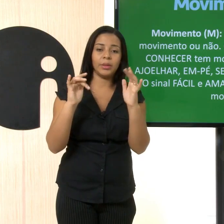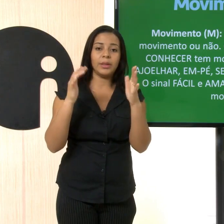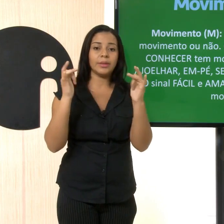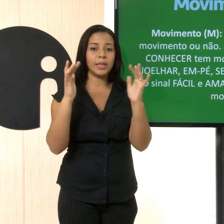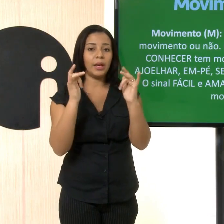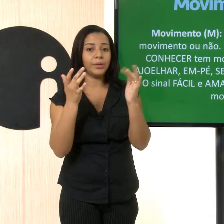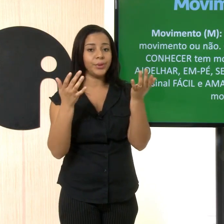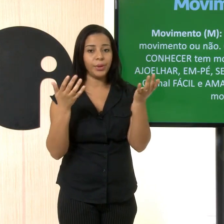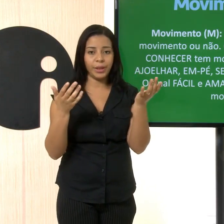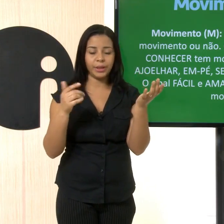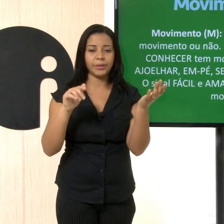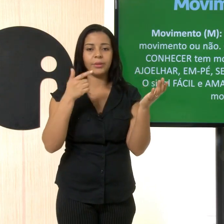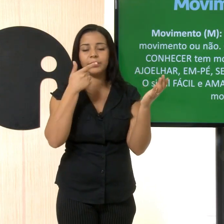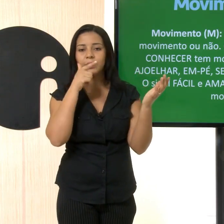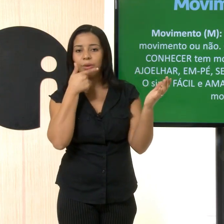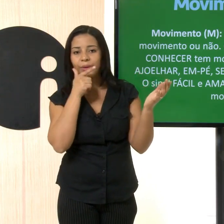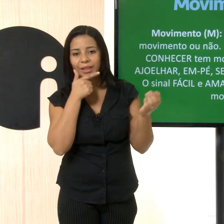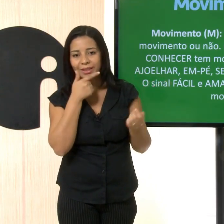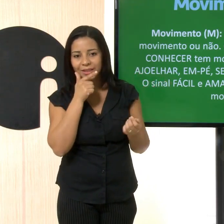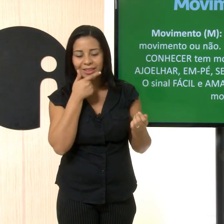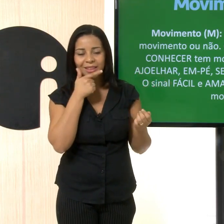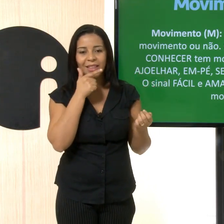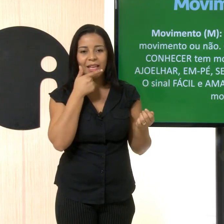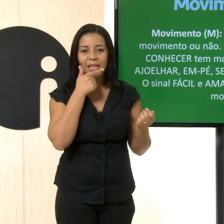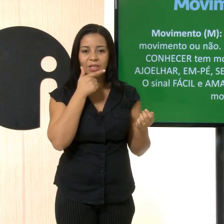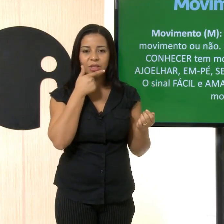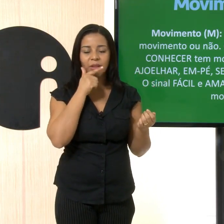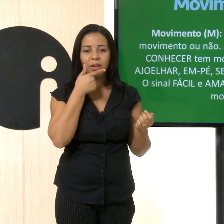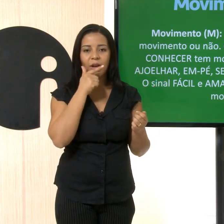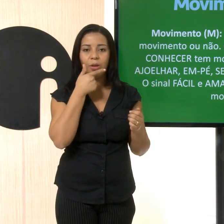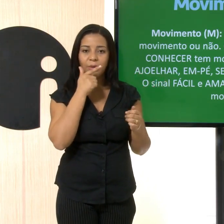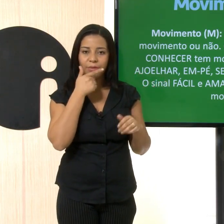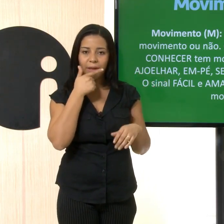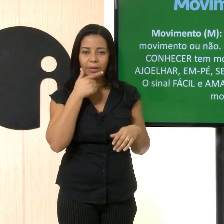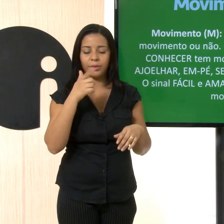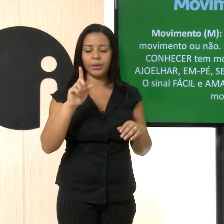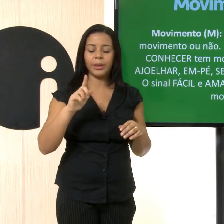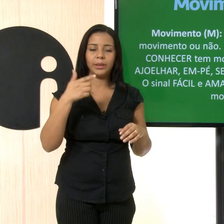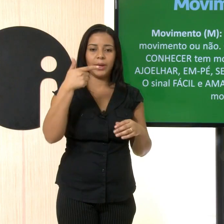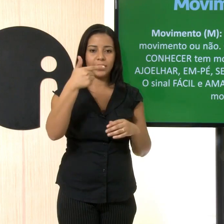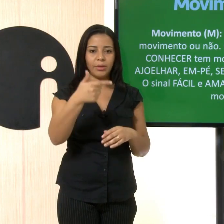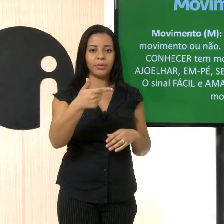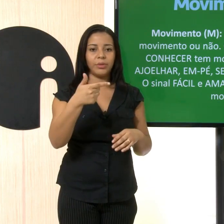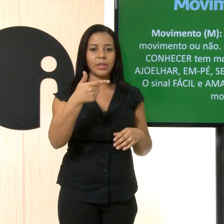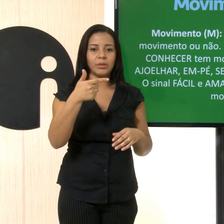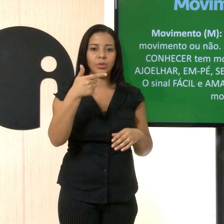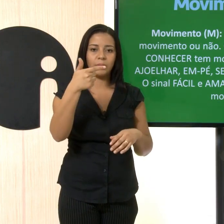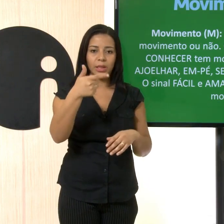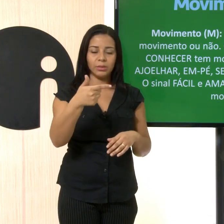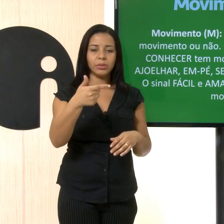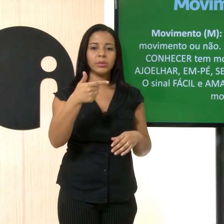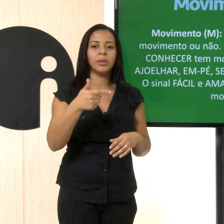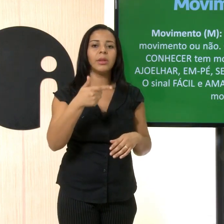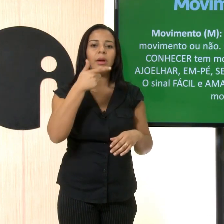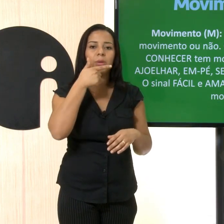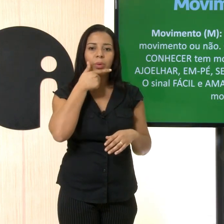O sinal sorrir, ou rir, este é o movimento. Então, essa é a configuração de mãos. O ponto